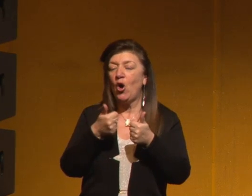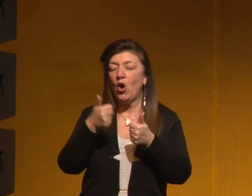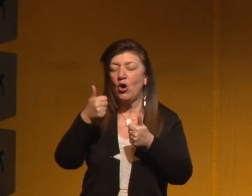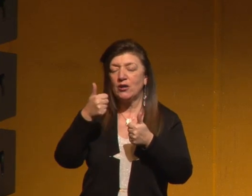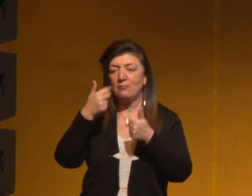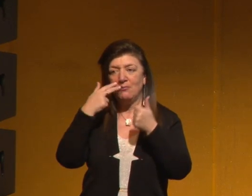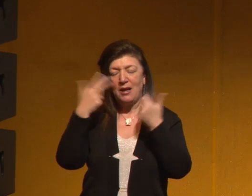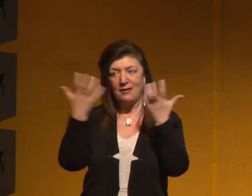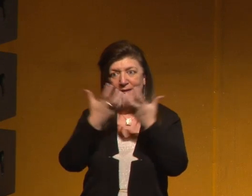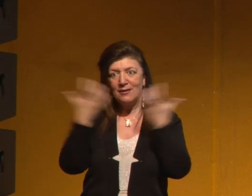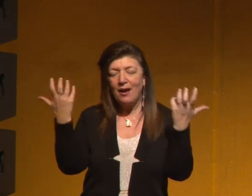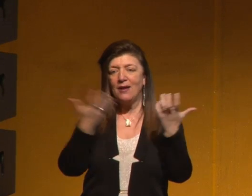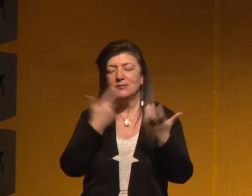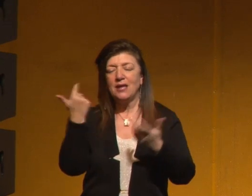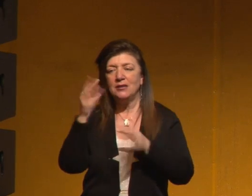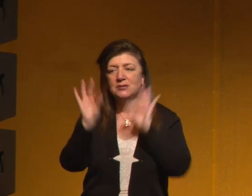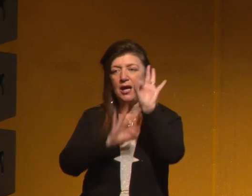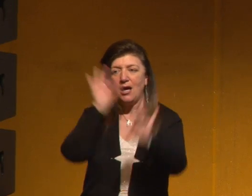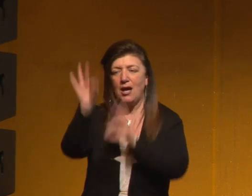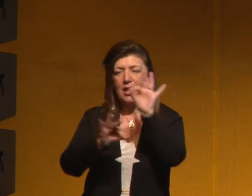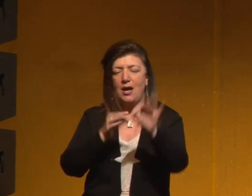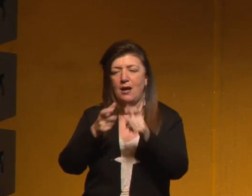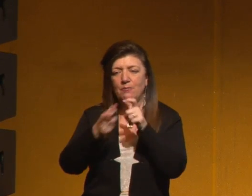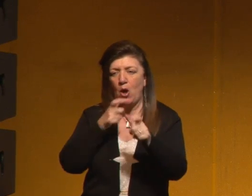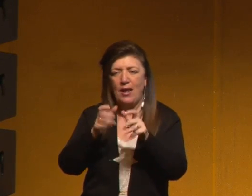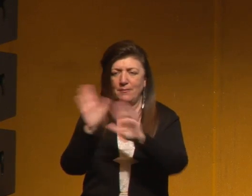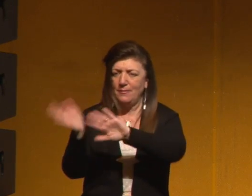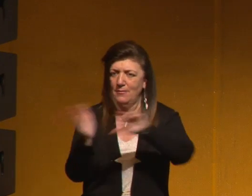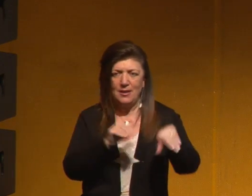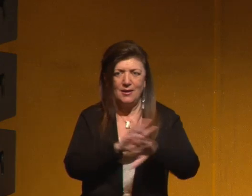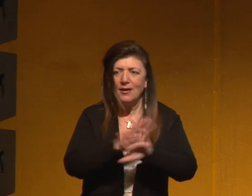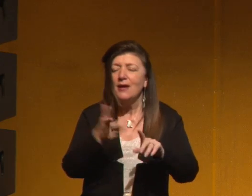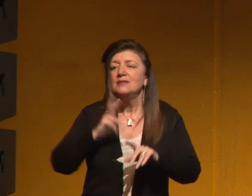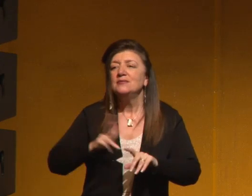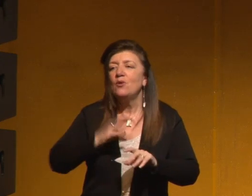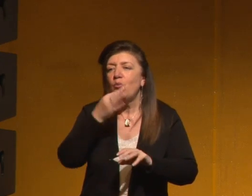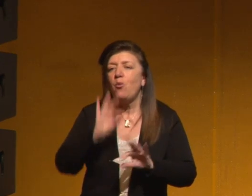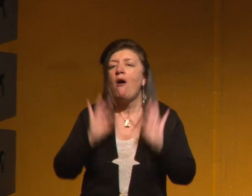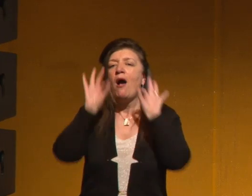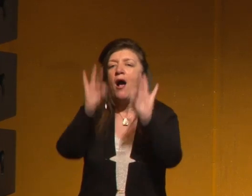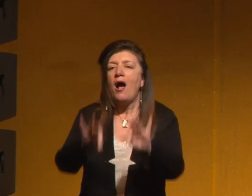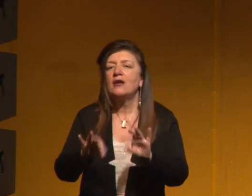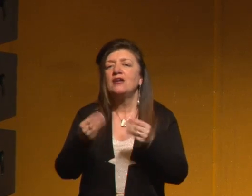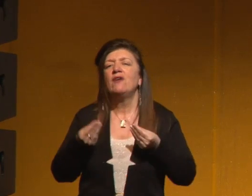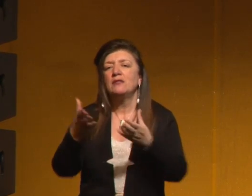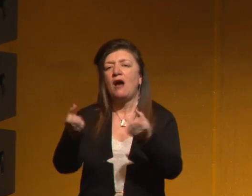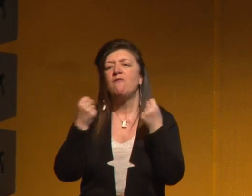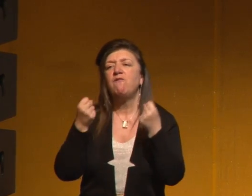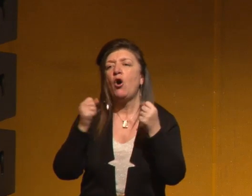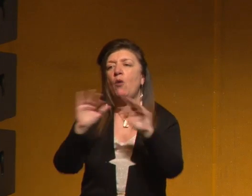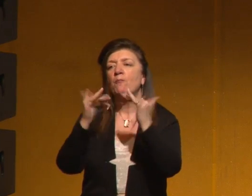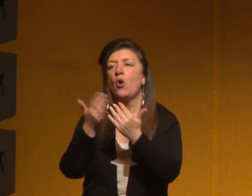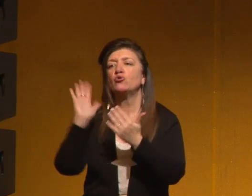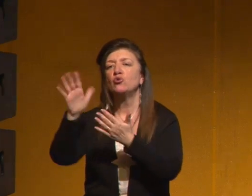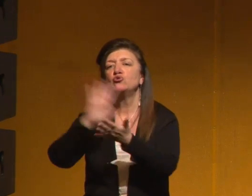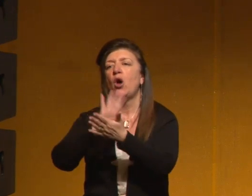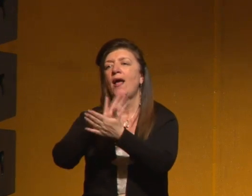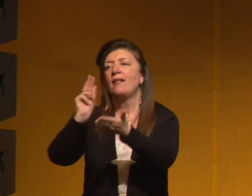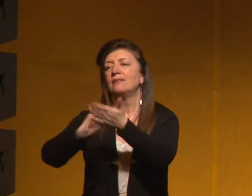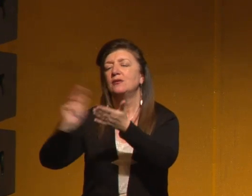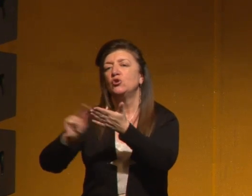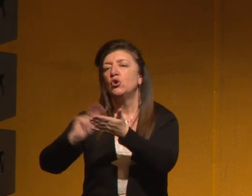polemiche inutili avesse lavorato per dare forza al mondo editoriale e a tutti quelli che con passione e partecipazione